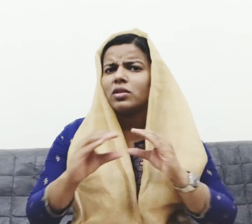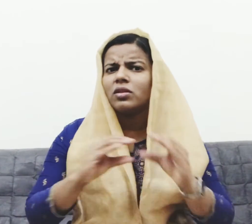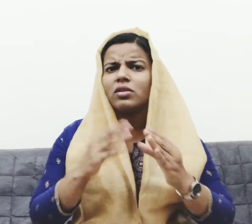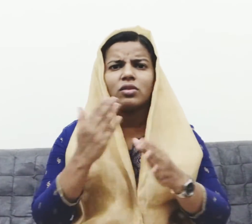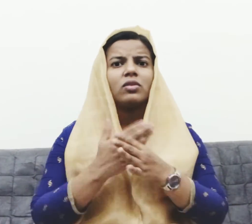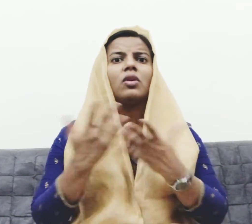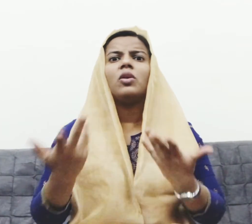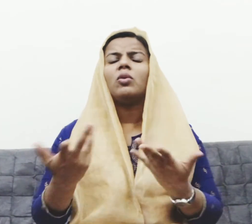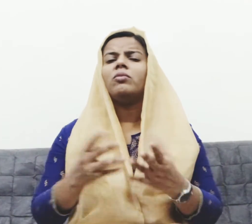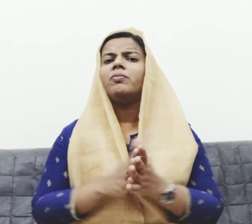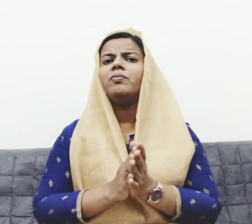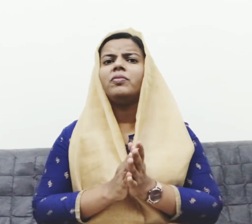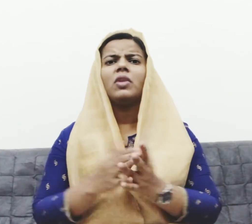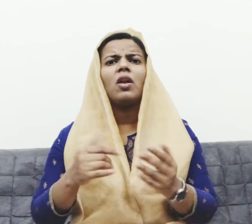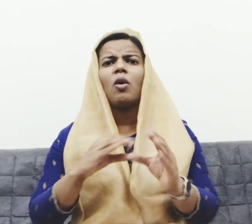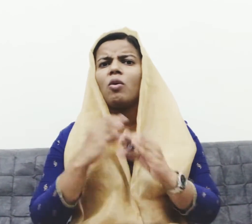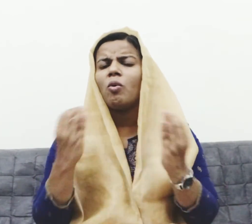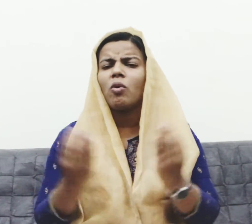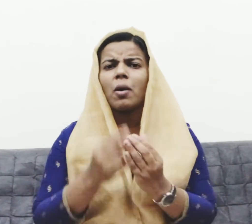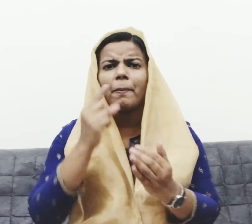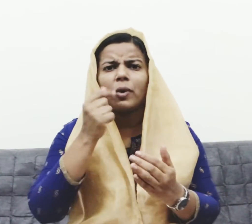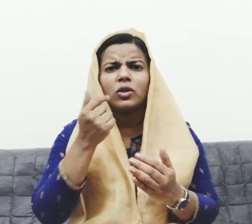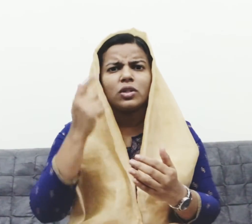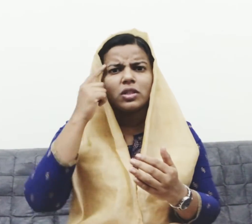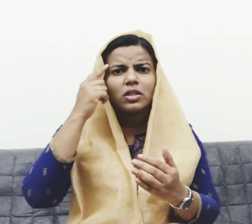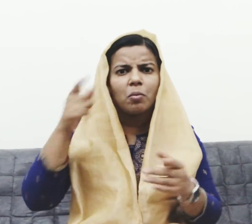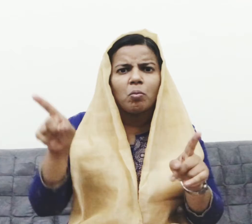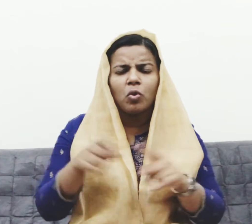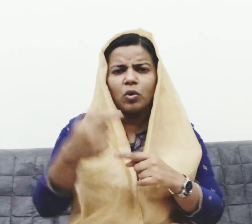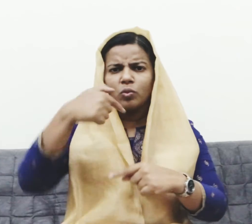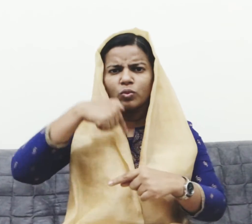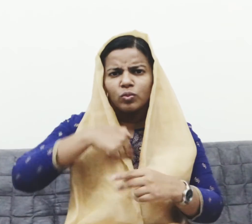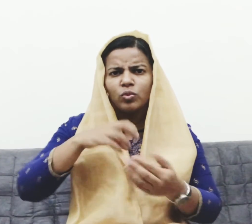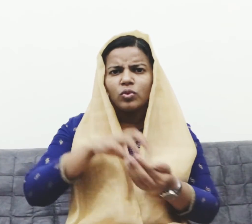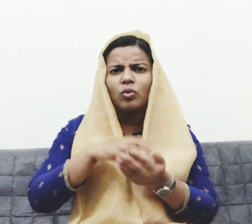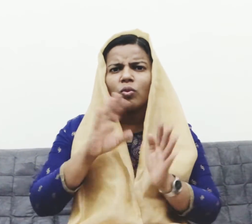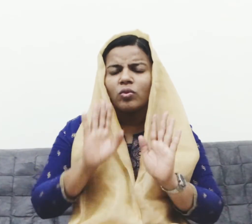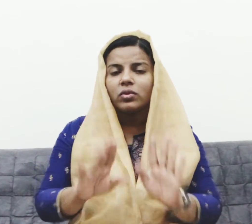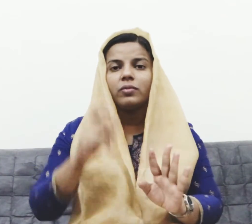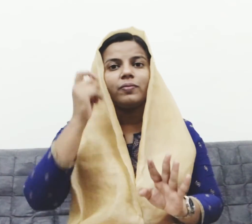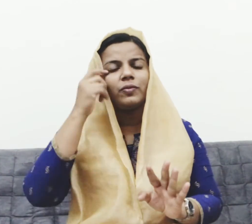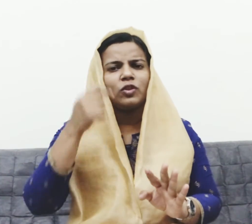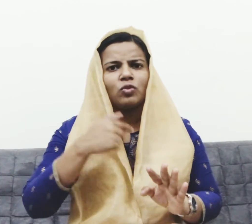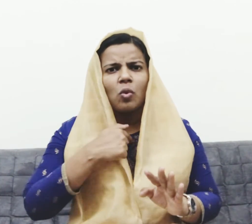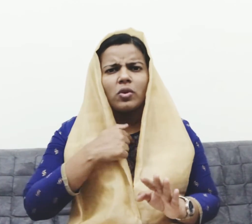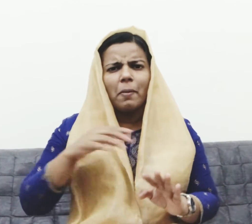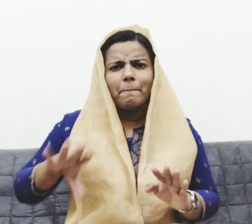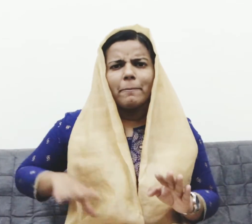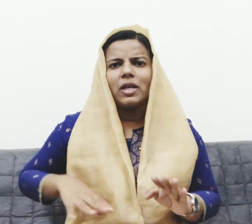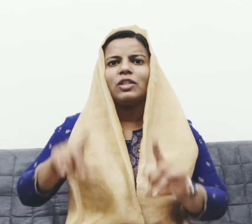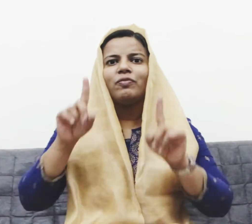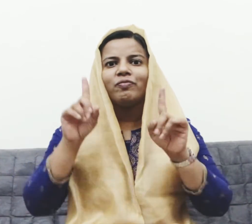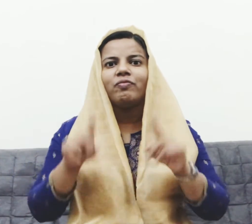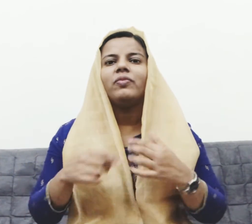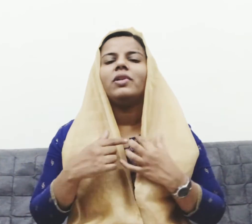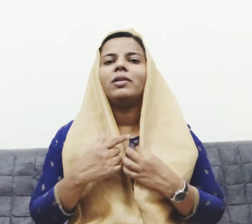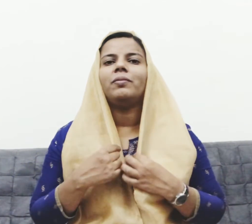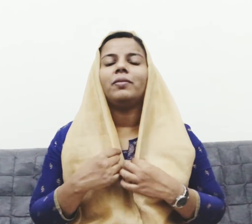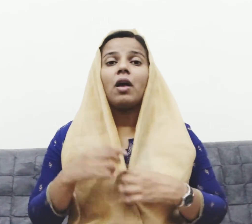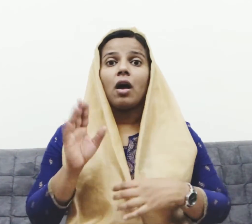ഇടപെട്ടോ, ലോകമനുഷ്യൻ്റെ ചിന്തകൾ എന്തെങ്കിലും എൻ്റെ അകത്ത് കയറിയിരിപ്പുണ്ടോ എന്ന് നമ്മൾ നമ്മളെ തന്നെ ശോധന ചെയ്ത് നോക്കണം. പ്രിയപ്പെട്ടവരെ,